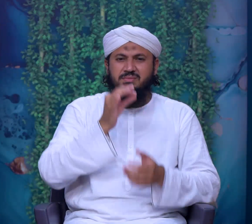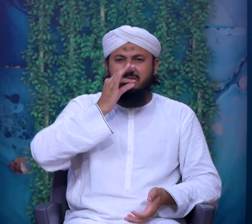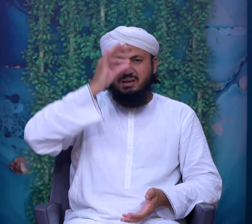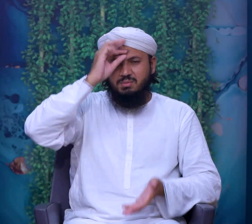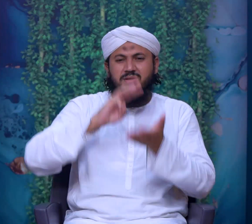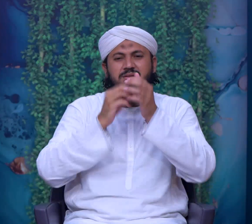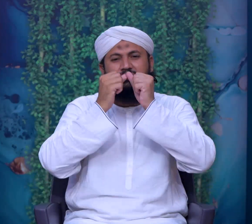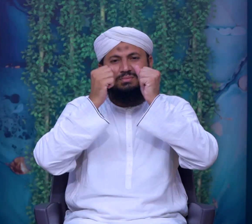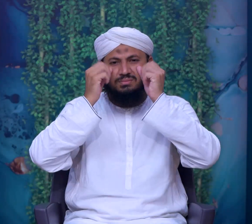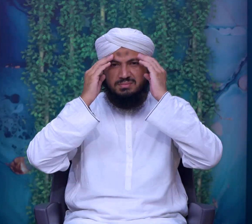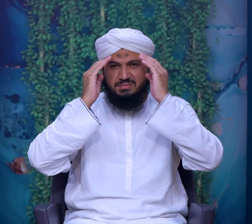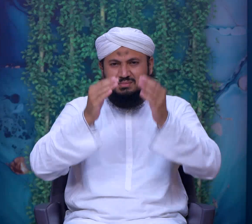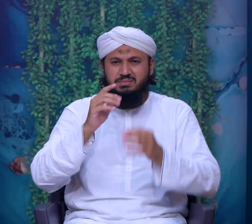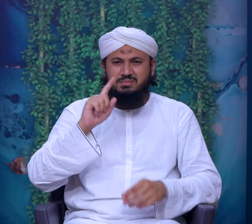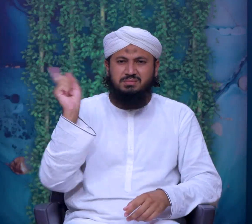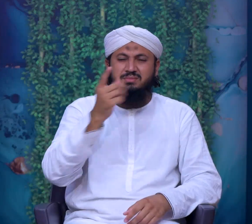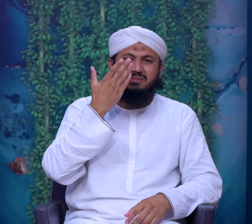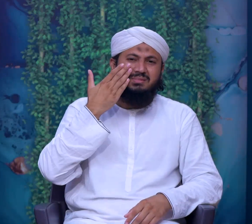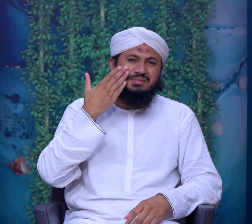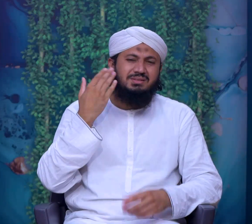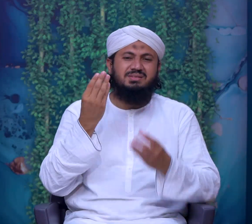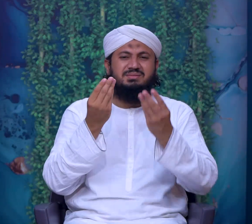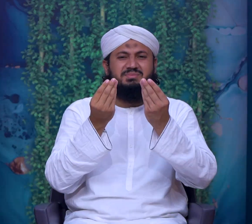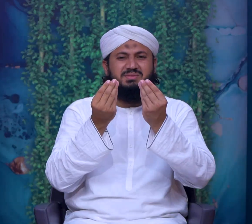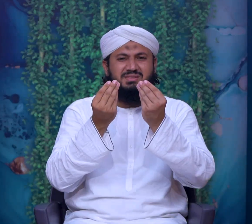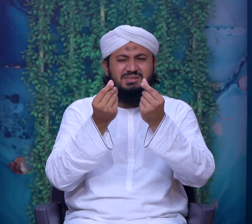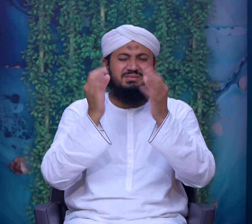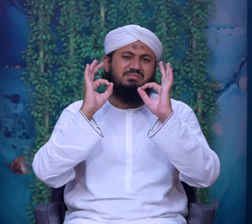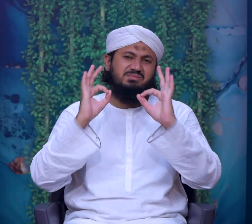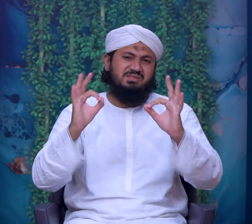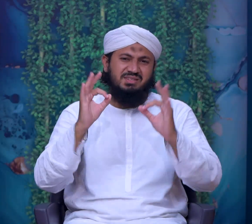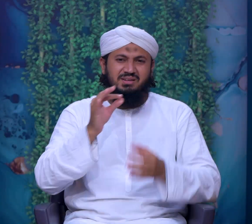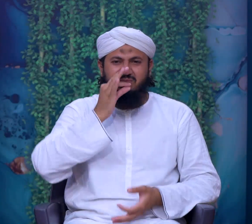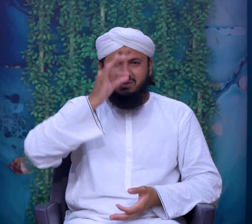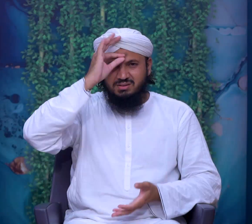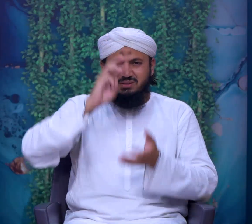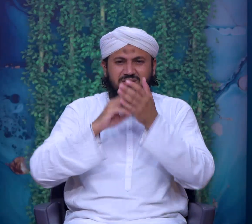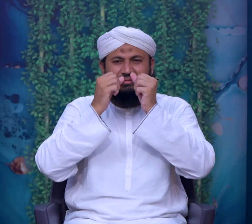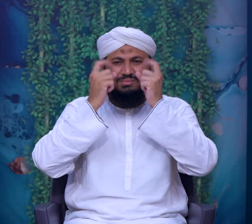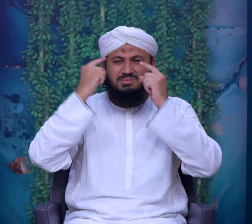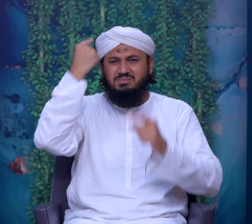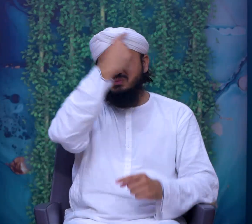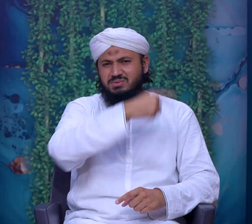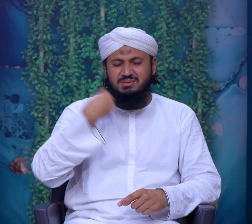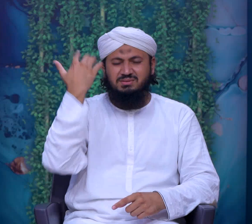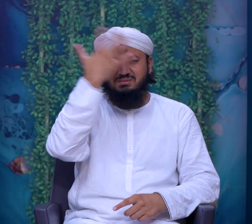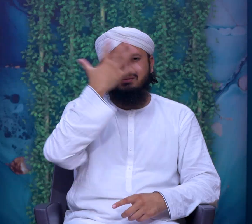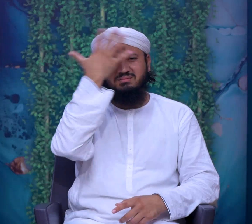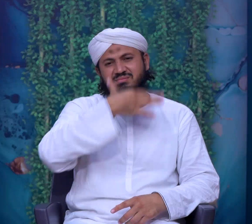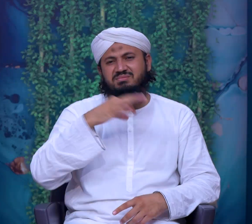علیہ وآلہ وصحبہ وسلم کے رخسار نرم و نازک اور ہموار تھے اور آپ صلی اللہ علیہ وآلہ وصحبہ وسلم کا منہ فراخ،